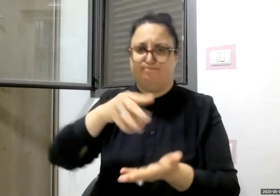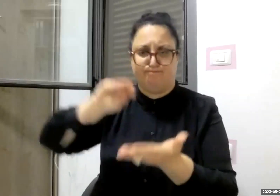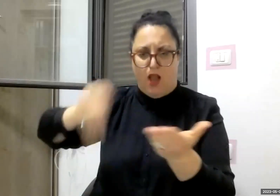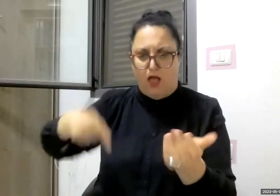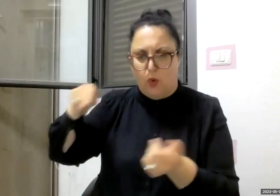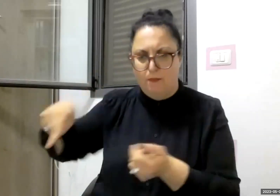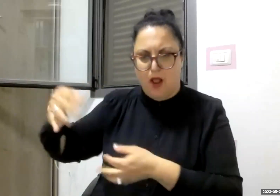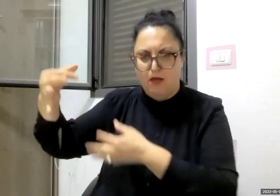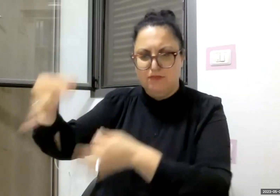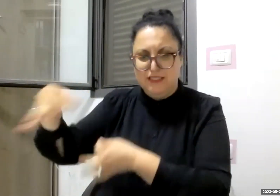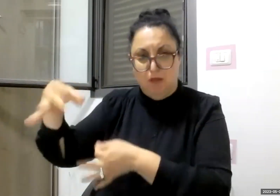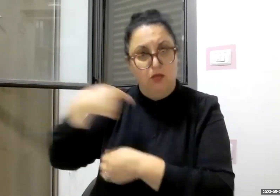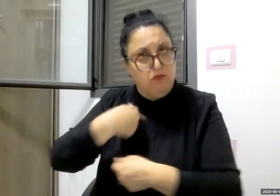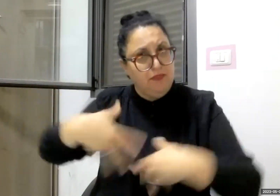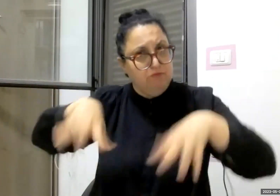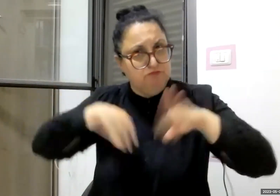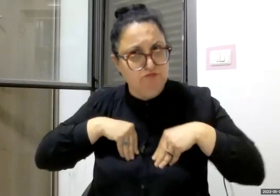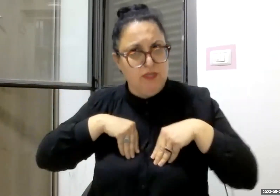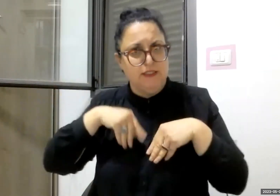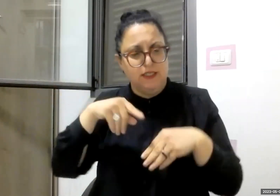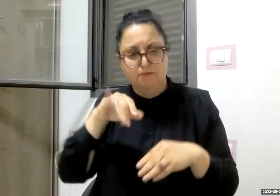אמרה לי, את חייבת לחתום על המסמכים האלה,